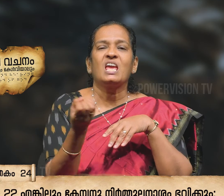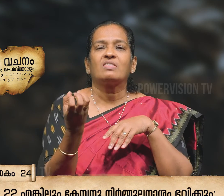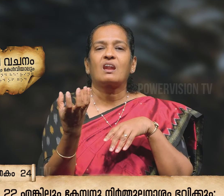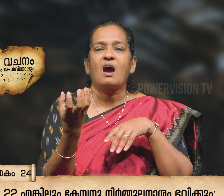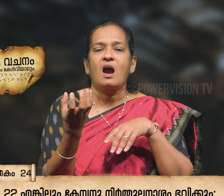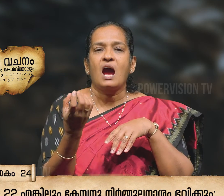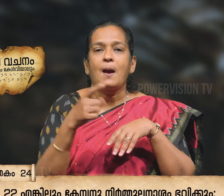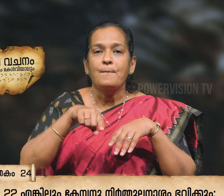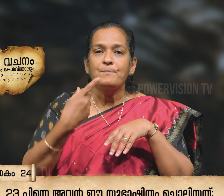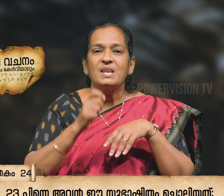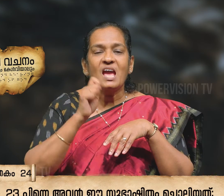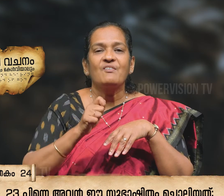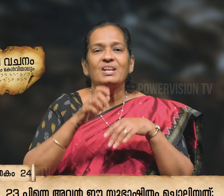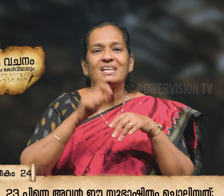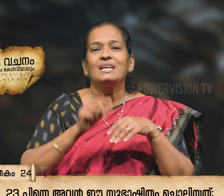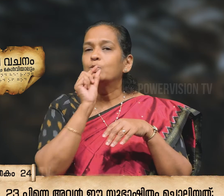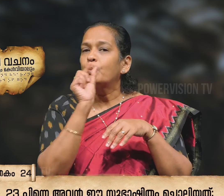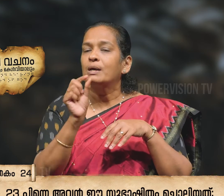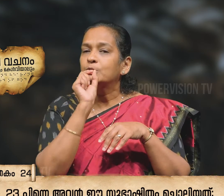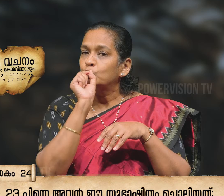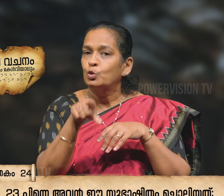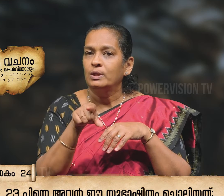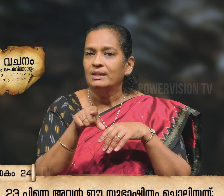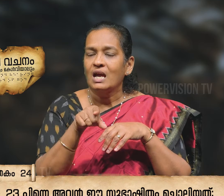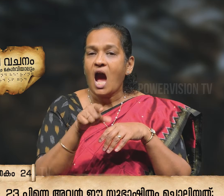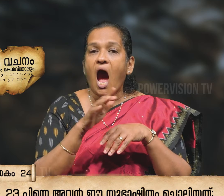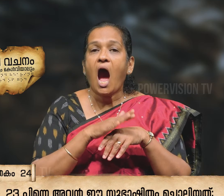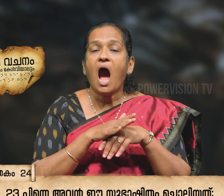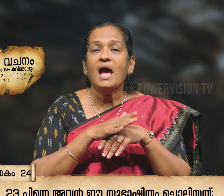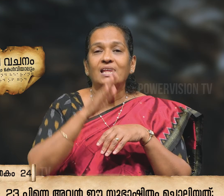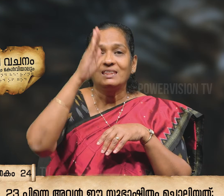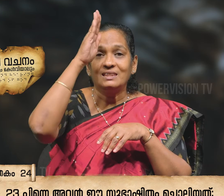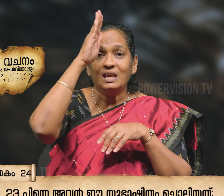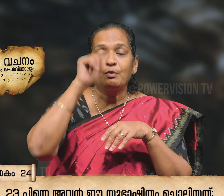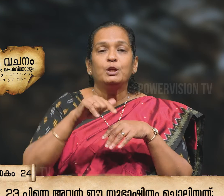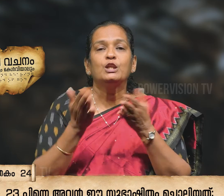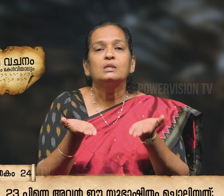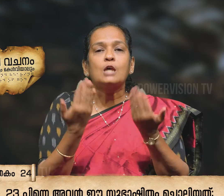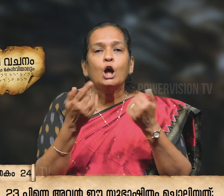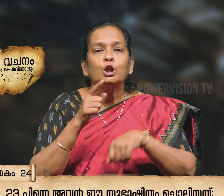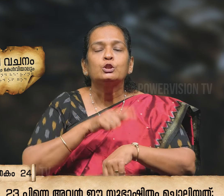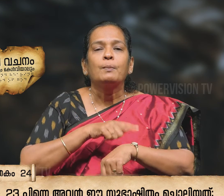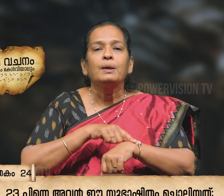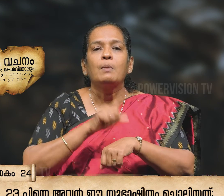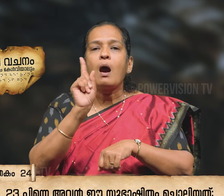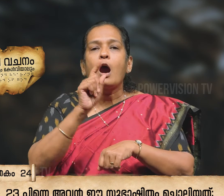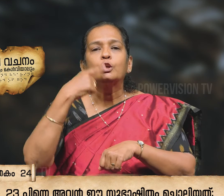എത്ര. പിന്നെ അവൻ ഈ സുഭാഷിതം ചൊല്ലിയത്, ഹാ, ദൈവം ഇത് നിവർത്തിക്കുമ്പോൾ ആർ